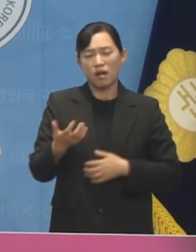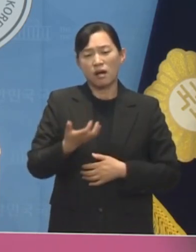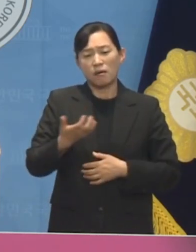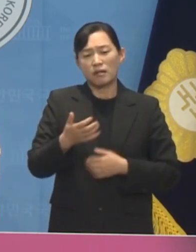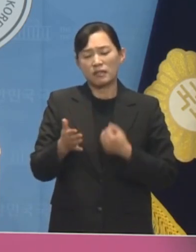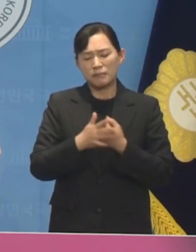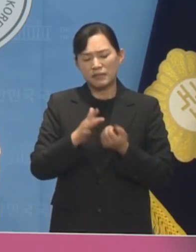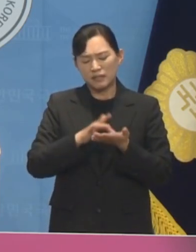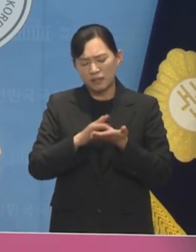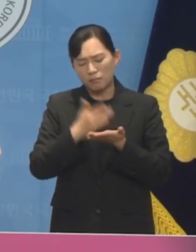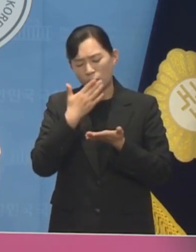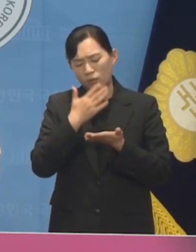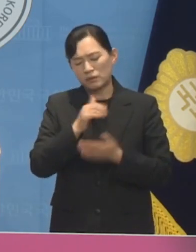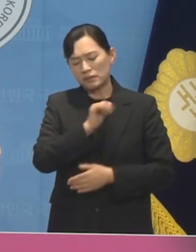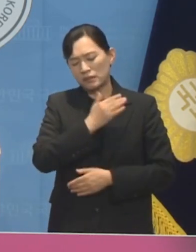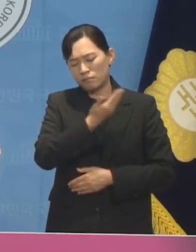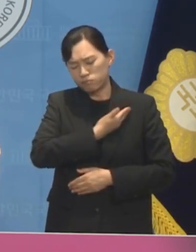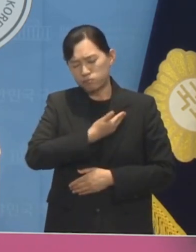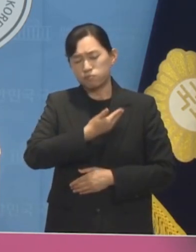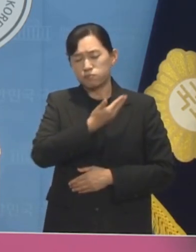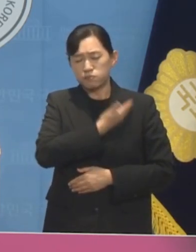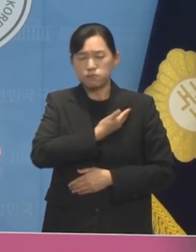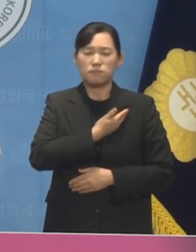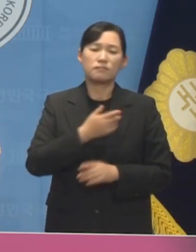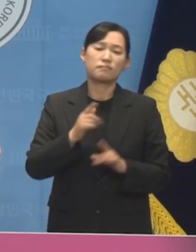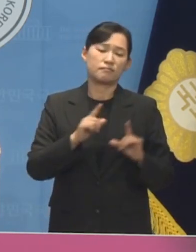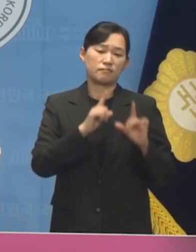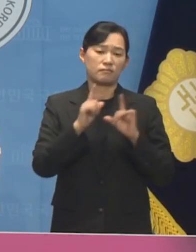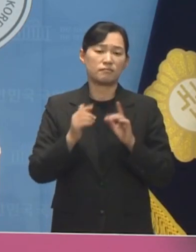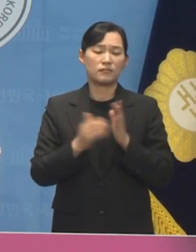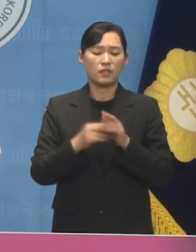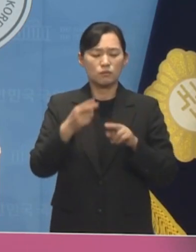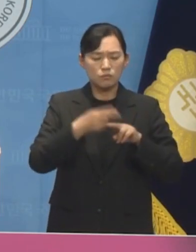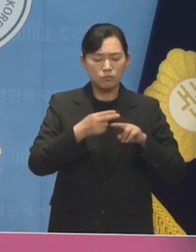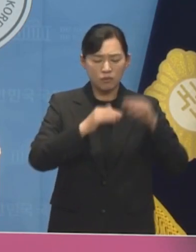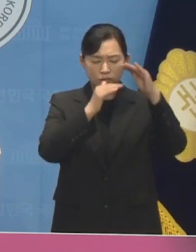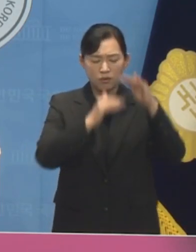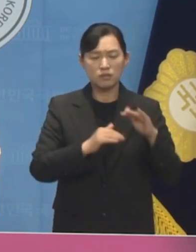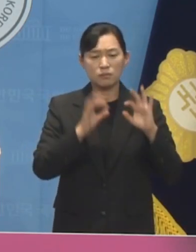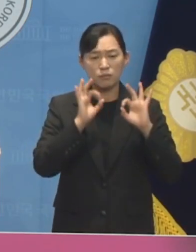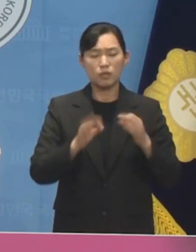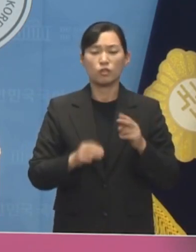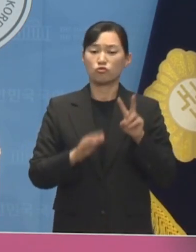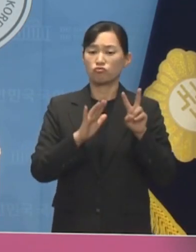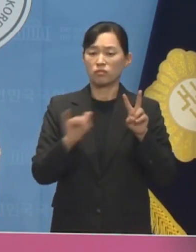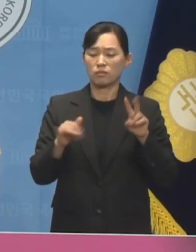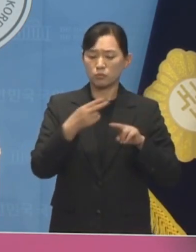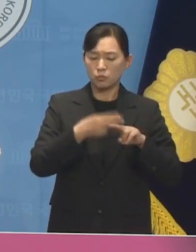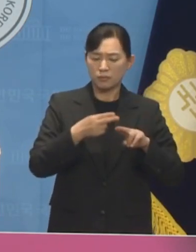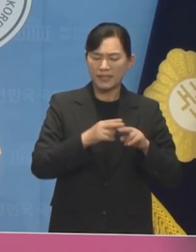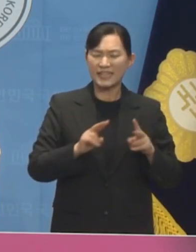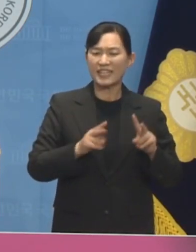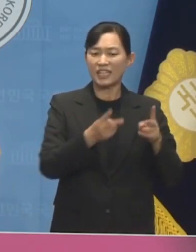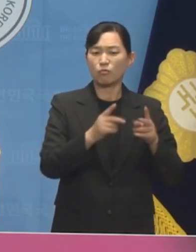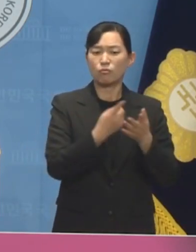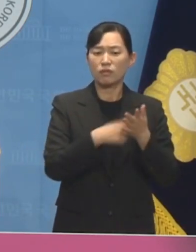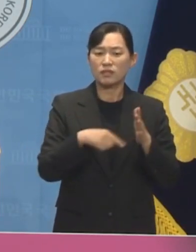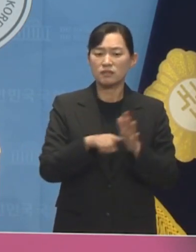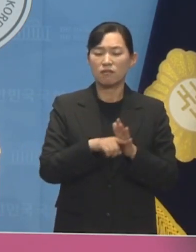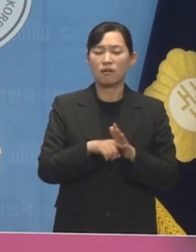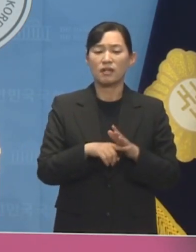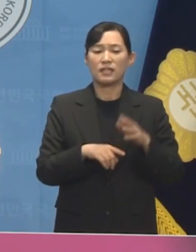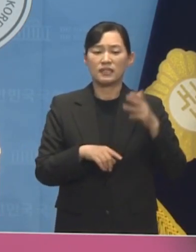진통제와 근육이완제를 버티며 하루하루를 보낼 수밖에 없었습니다. 조리 과정에 있어 2명의 조리원이 튀김 조리를 위해